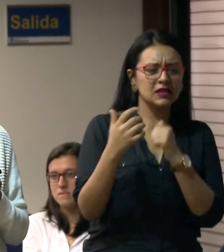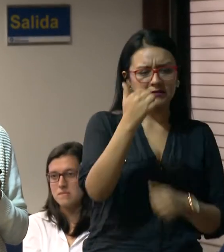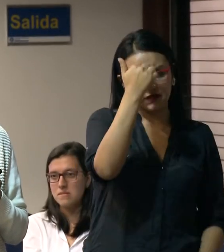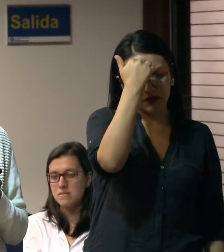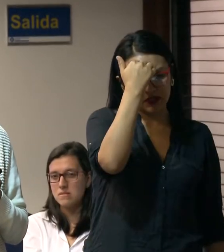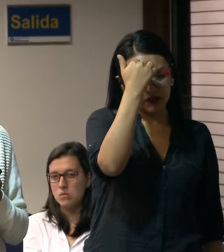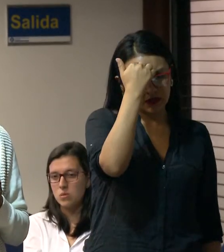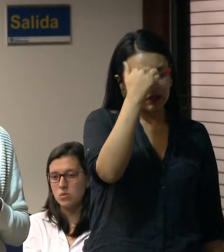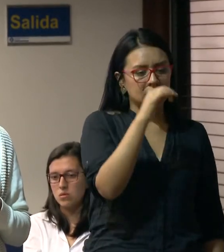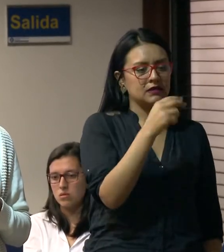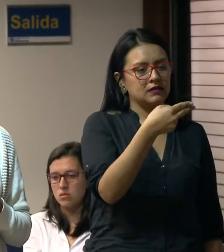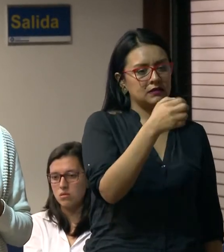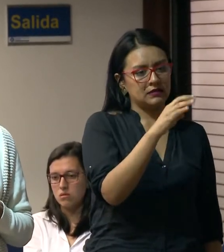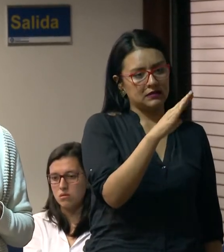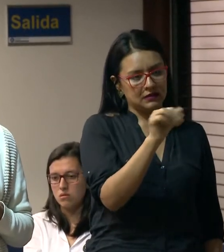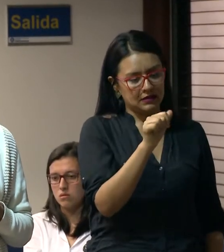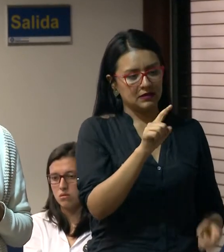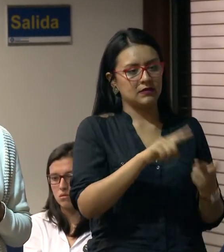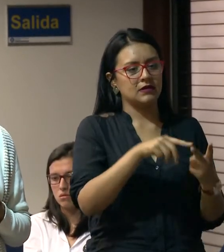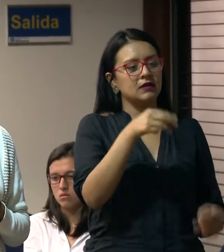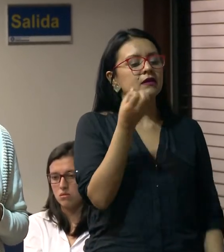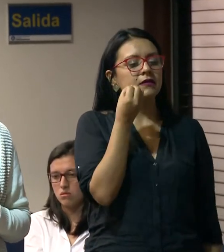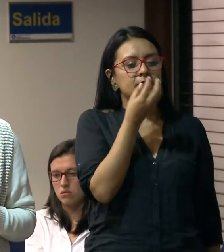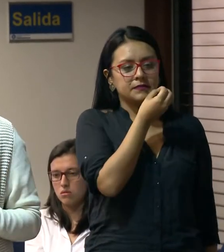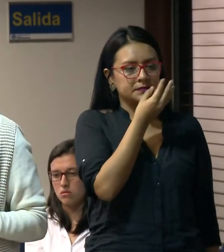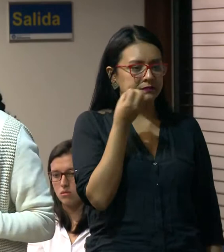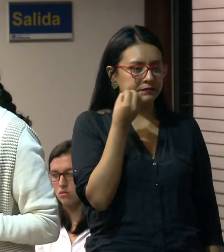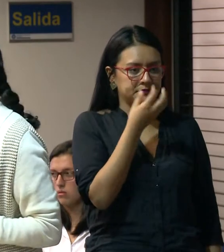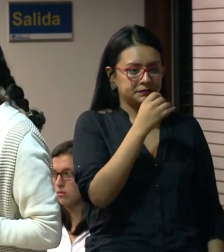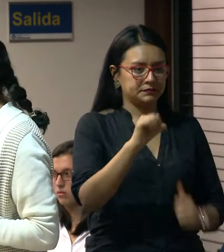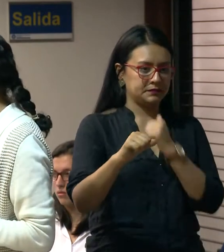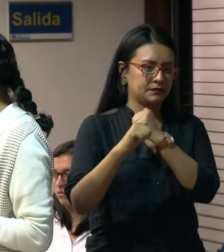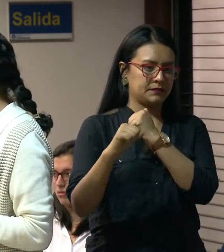Milena Jiménez y María Margarita Ochoa.